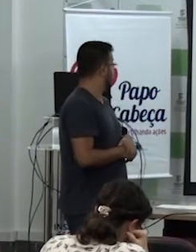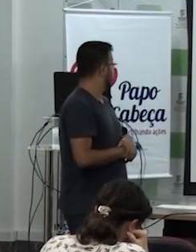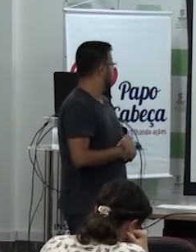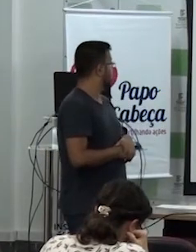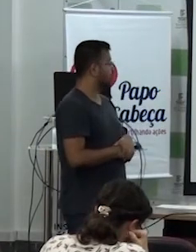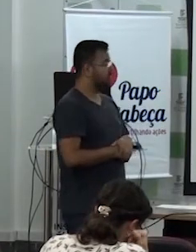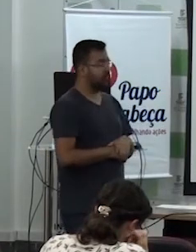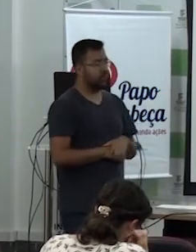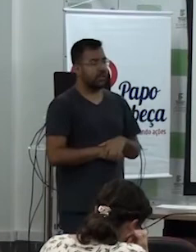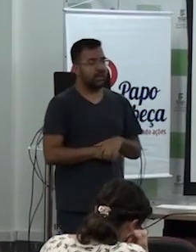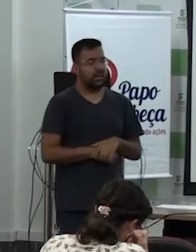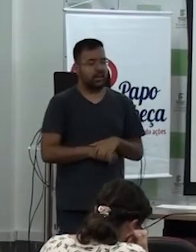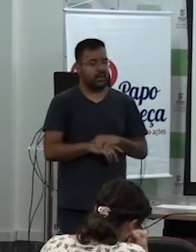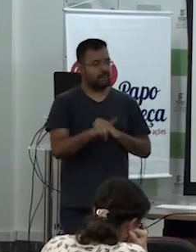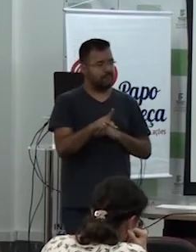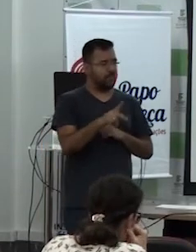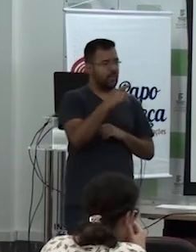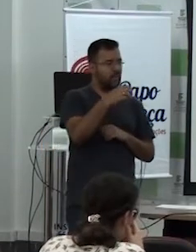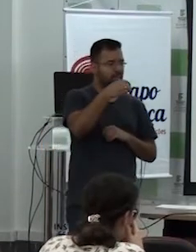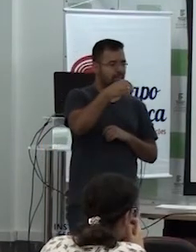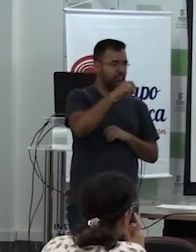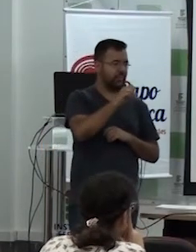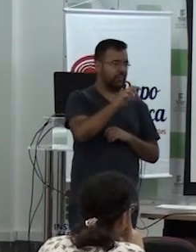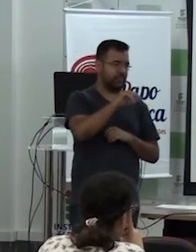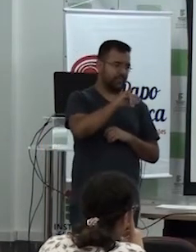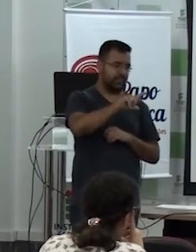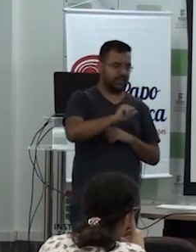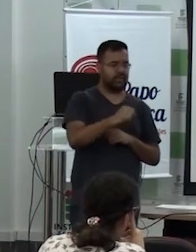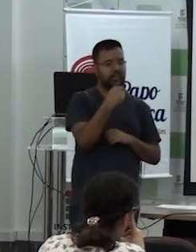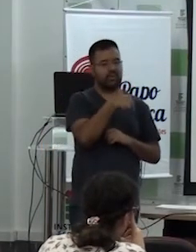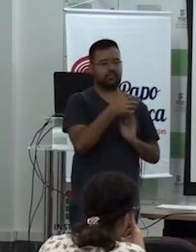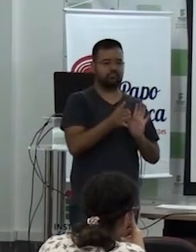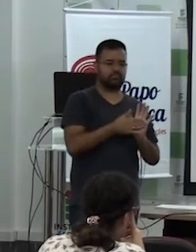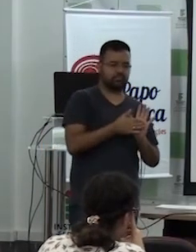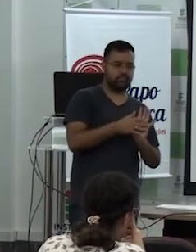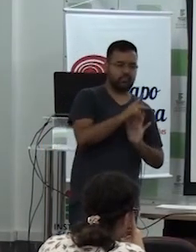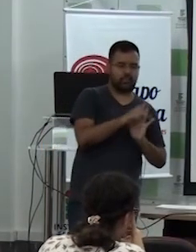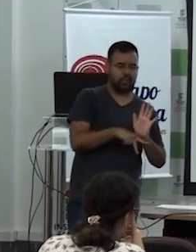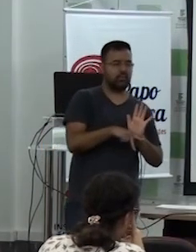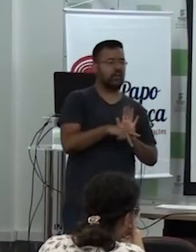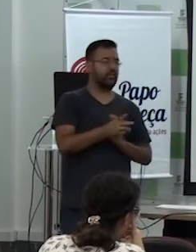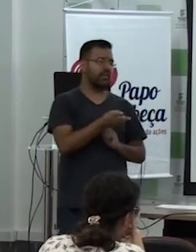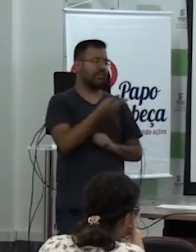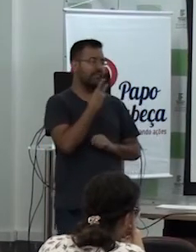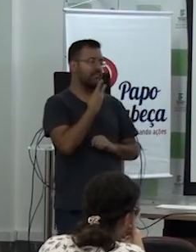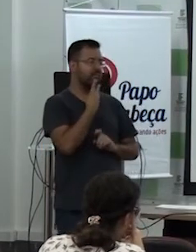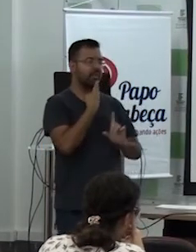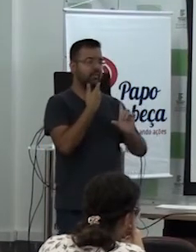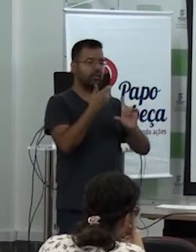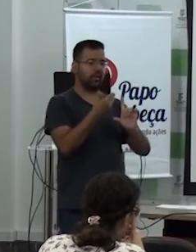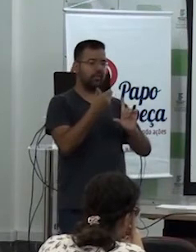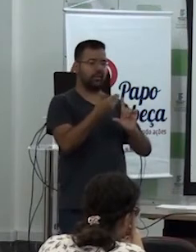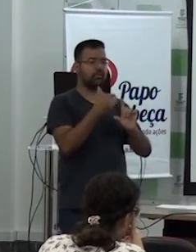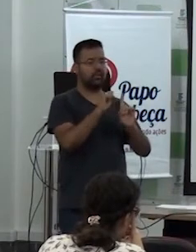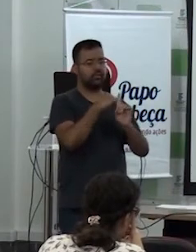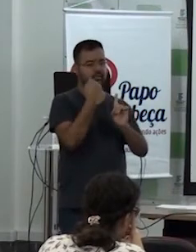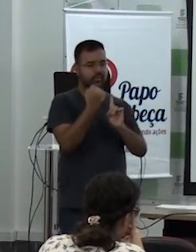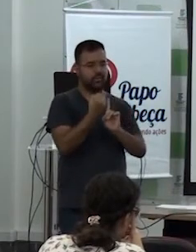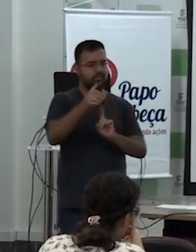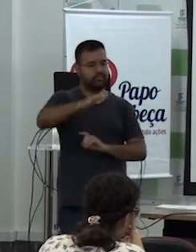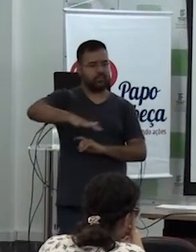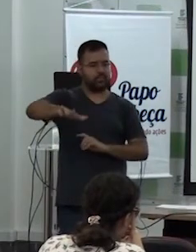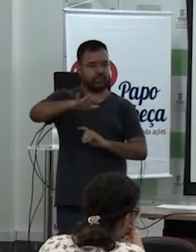E a professora Mariela Berck, que também é doutora executada desenvolvendo esses projetos de agricultura, sociedade, ambiente e